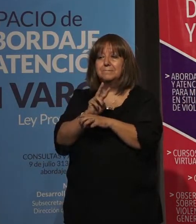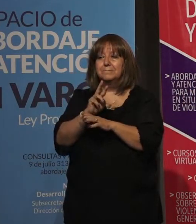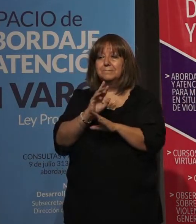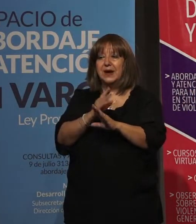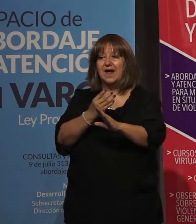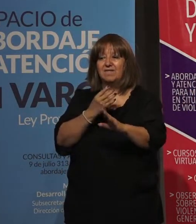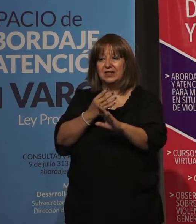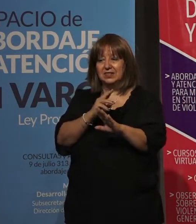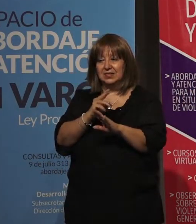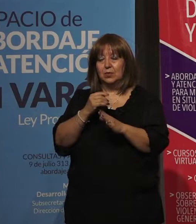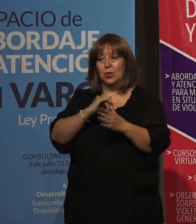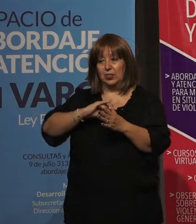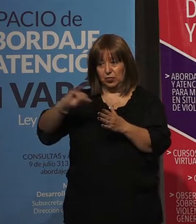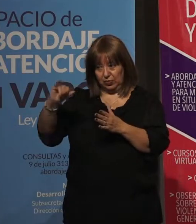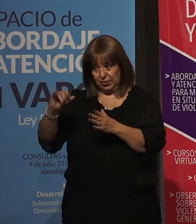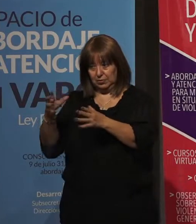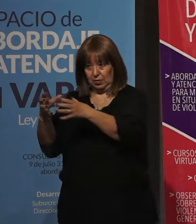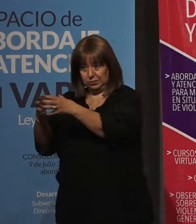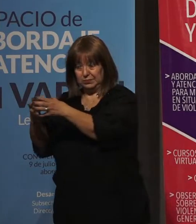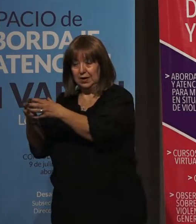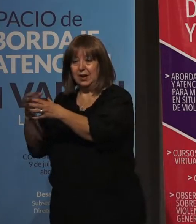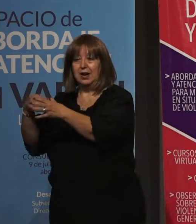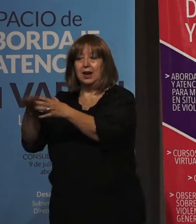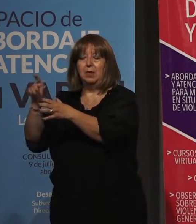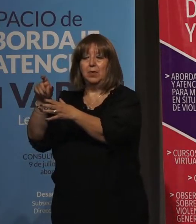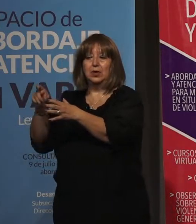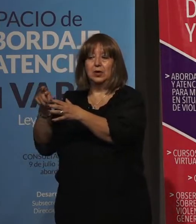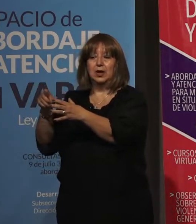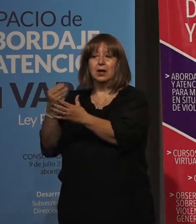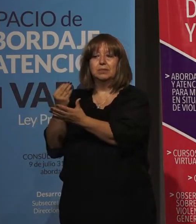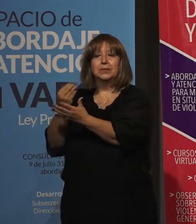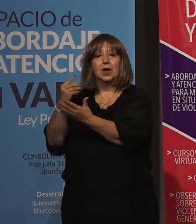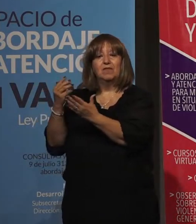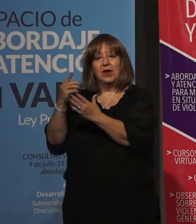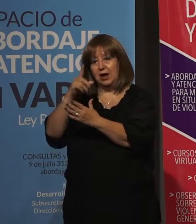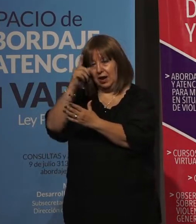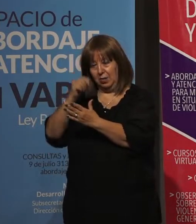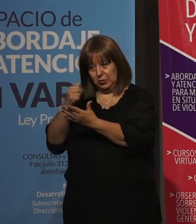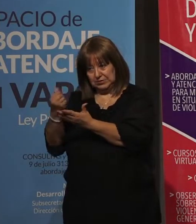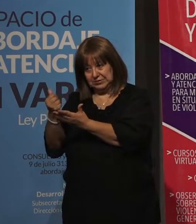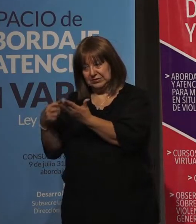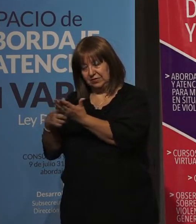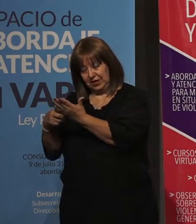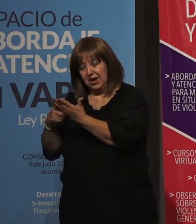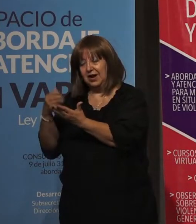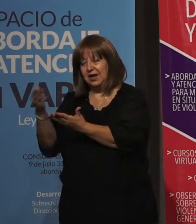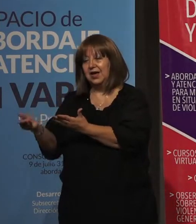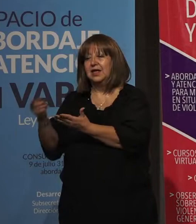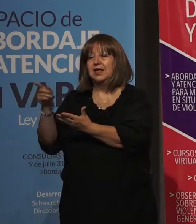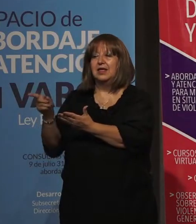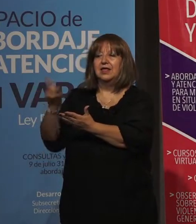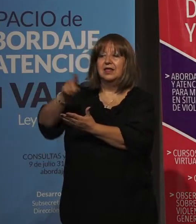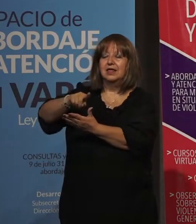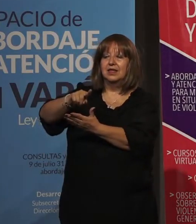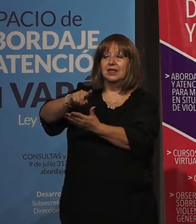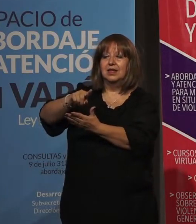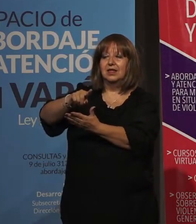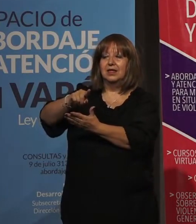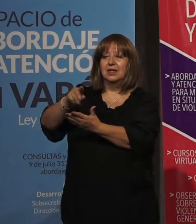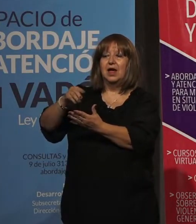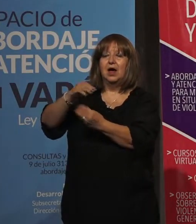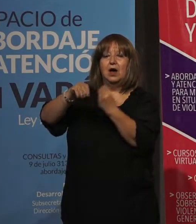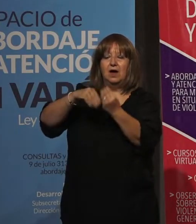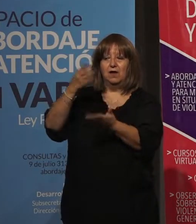mujeres al momento de la denuncia, en la mayoría de los casos se presentan en la unidad fiscal y se las deriva al juzgado